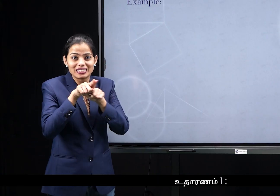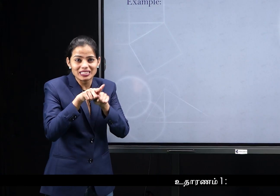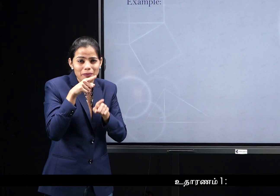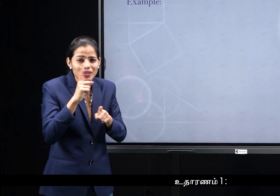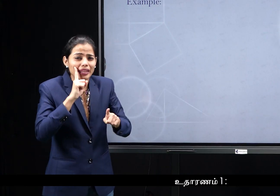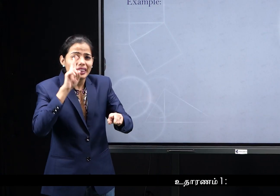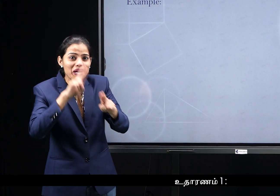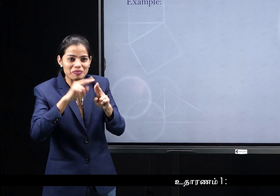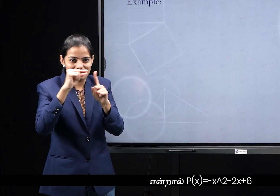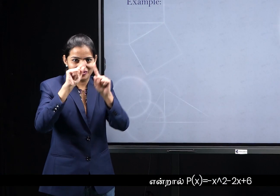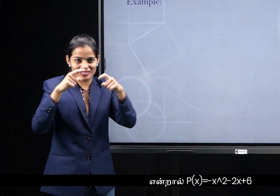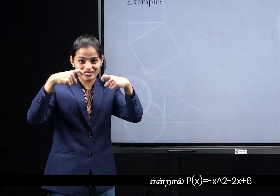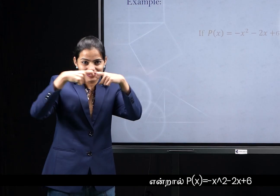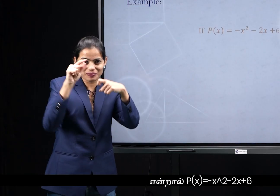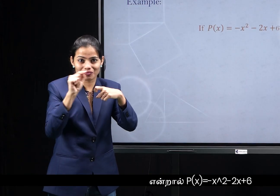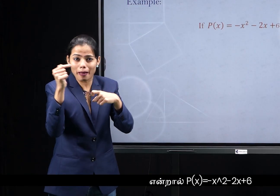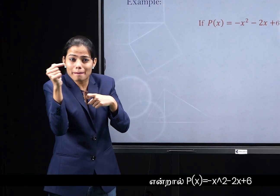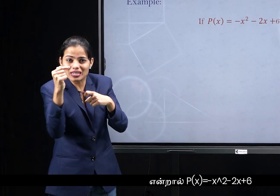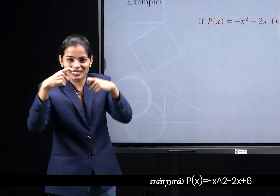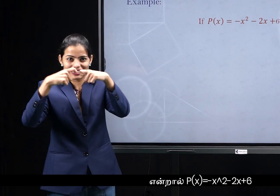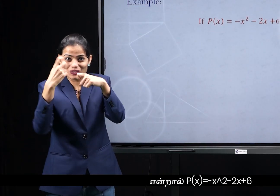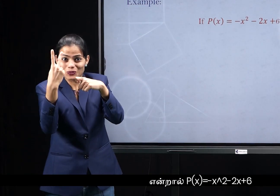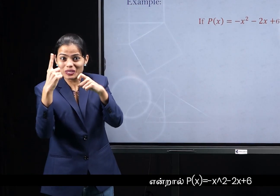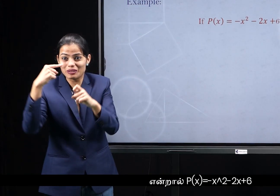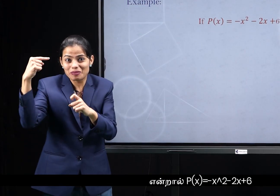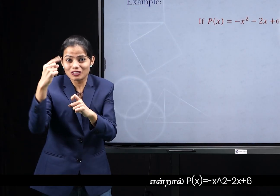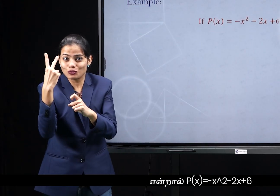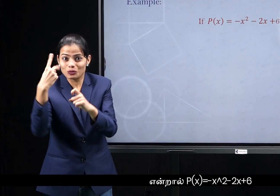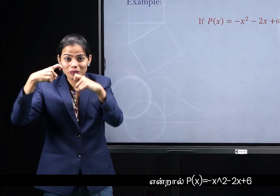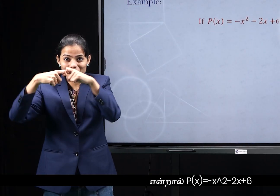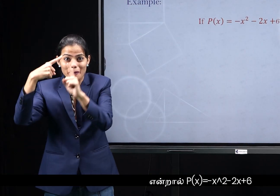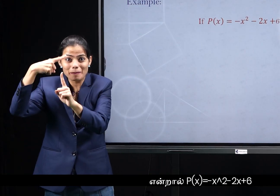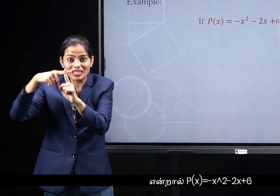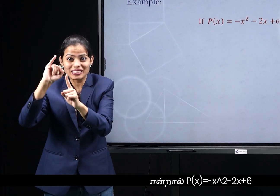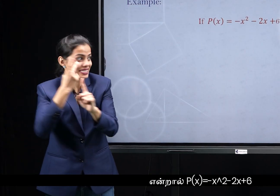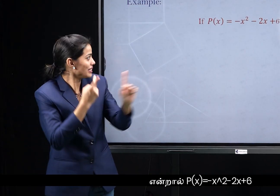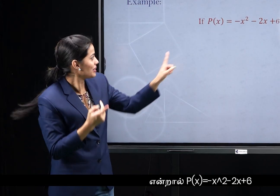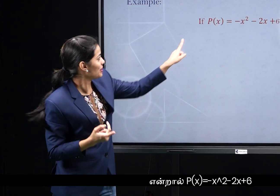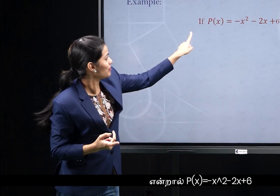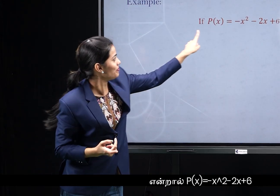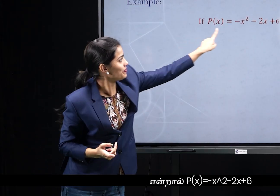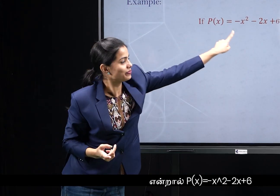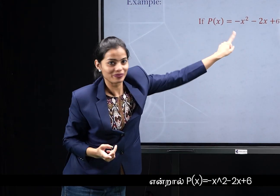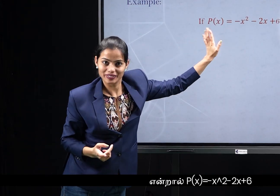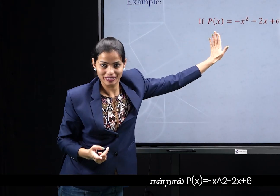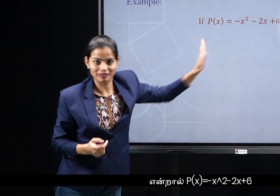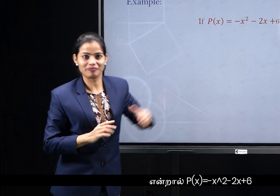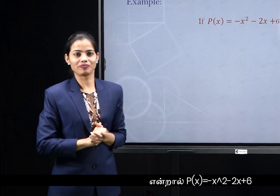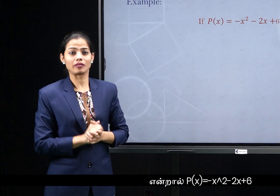உதாரணம் 1. p வட்ட அடைப்புக்குறிக்குள் x ஈடு கழித்தல் x மேலிலக்க 2 கழித்தல் 2x